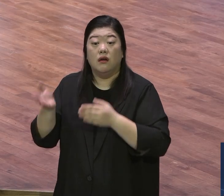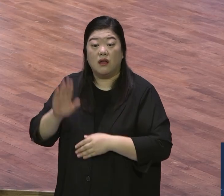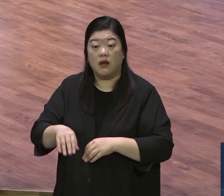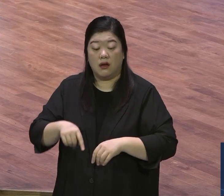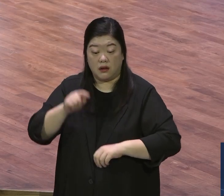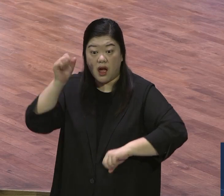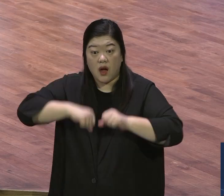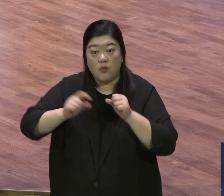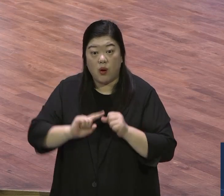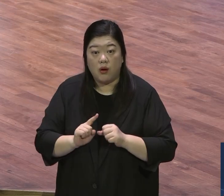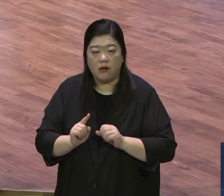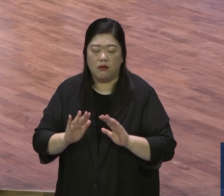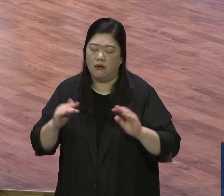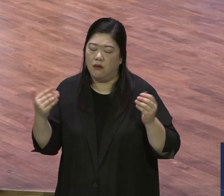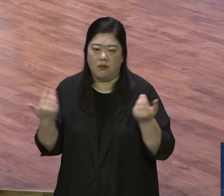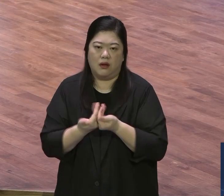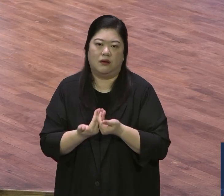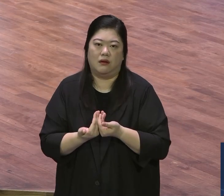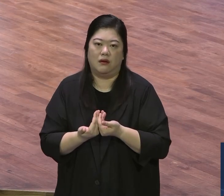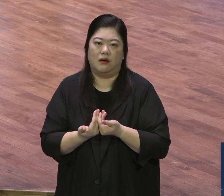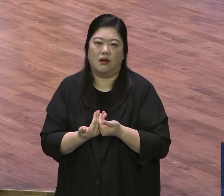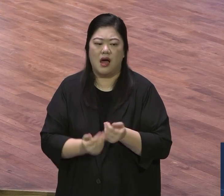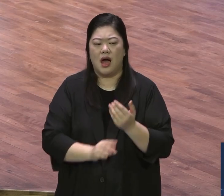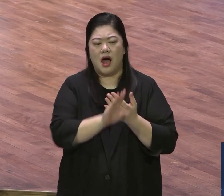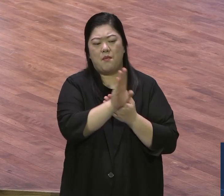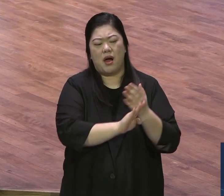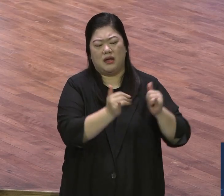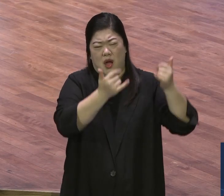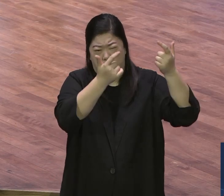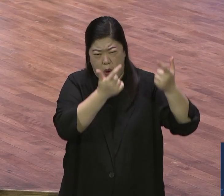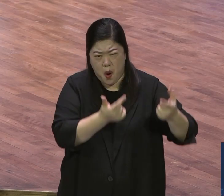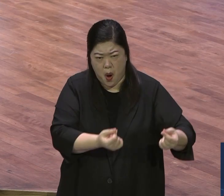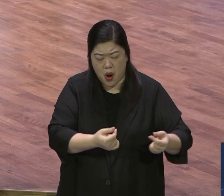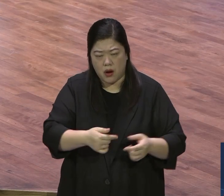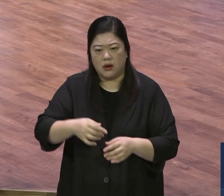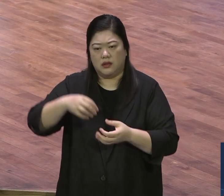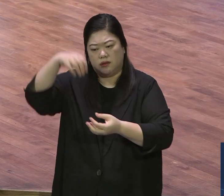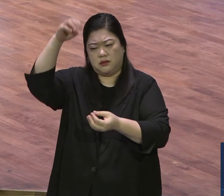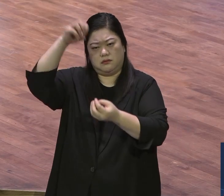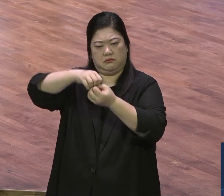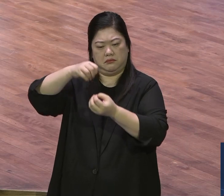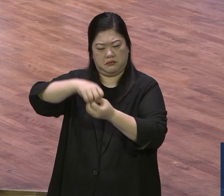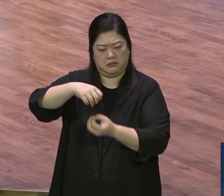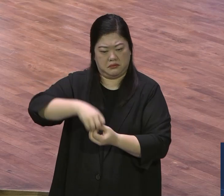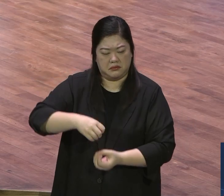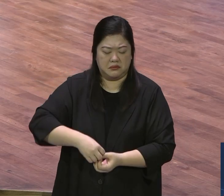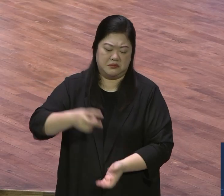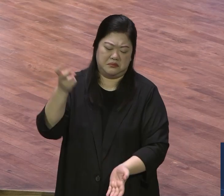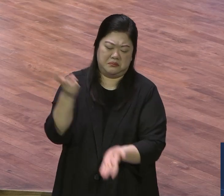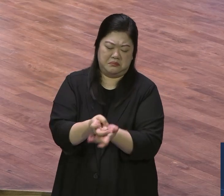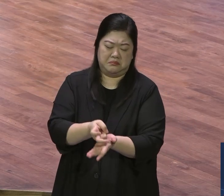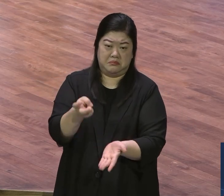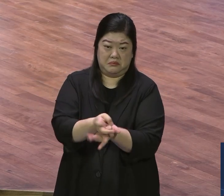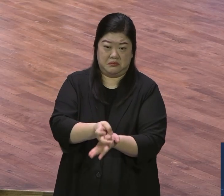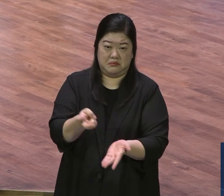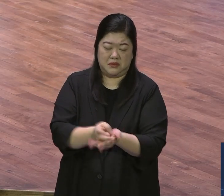낡은 전통 오래된 열법 이게 얽매해가지고